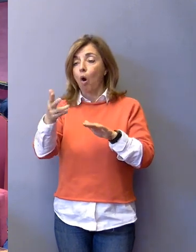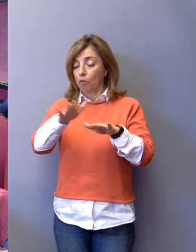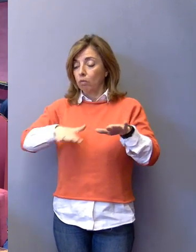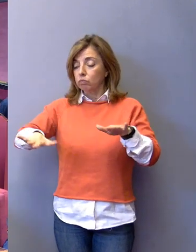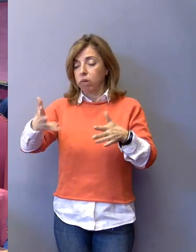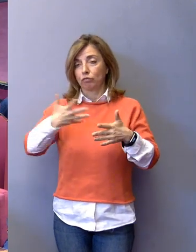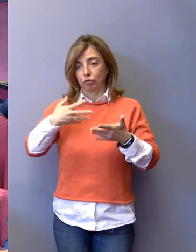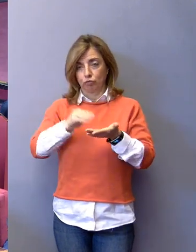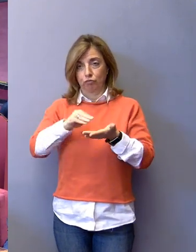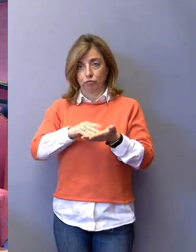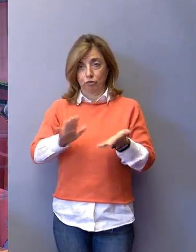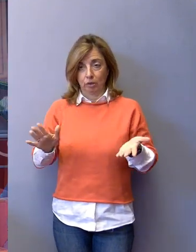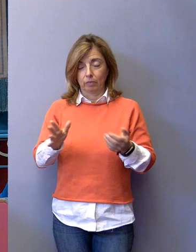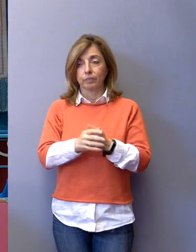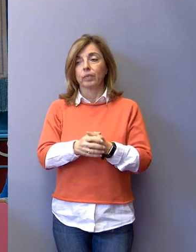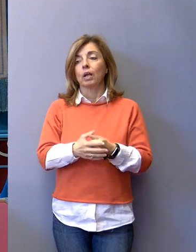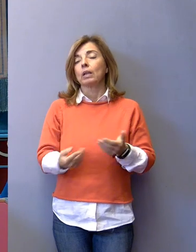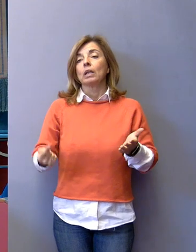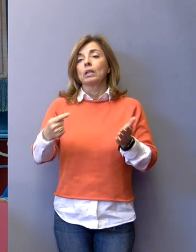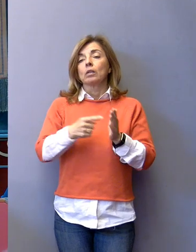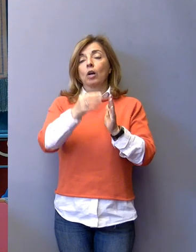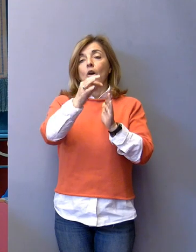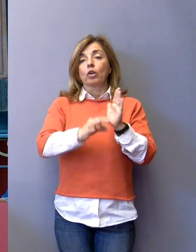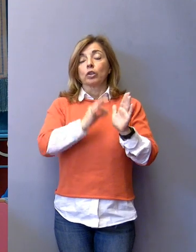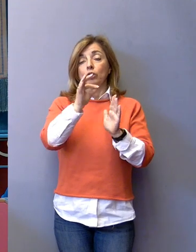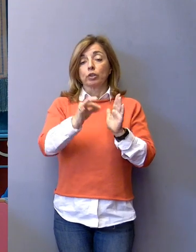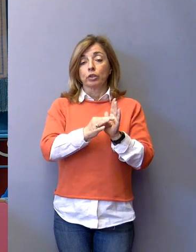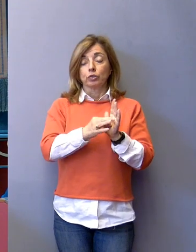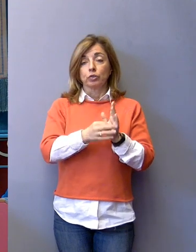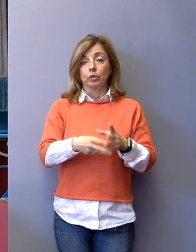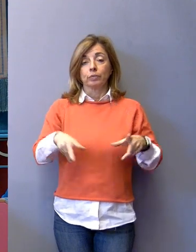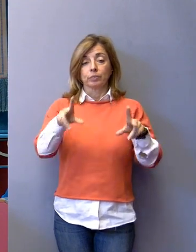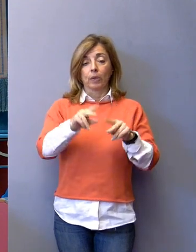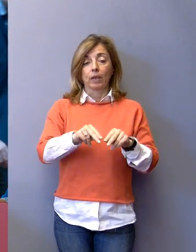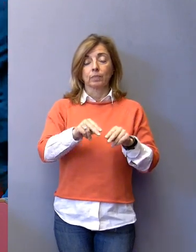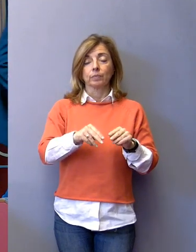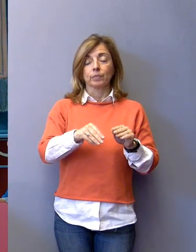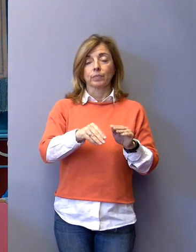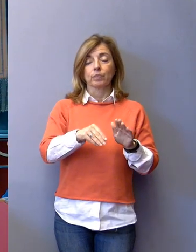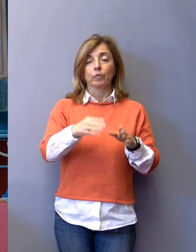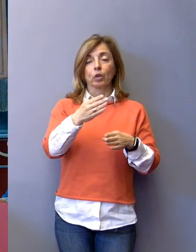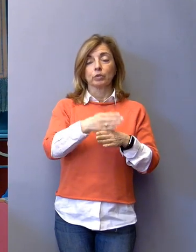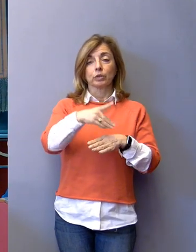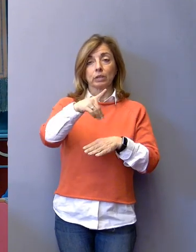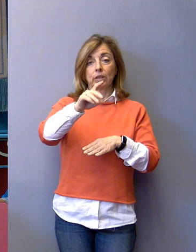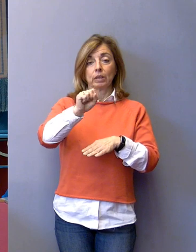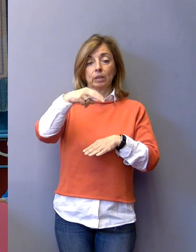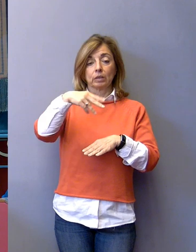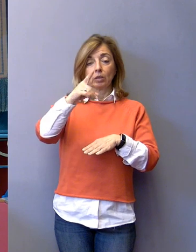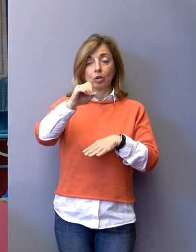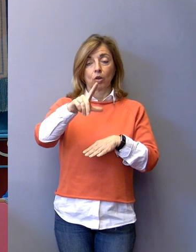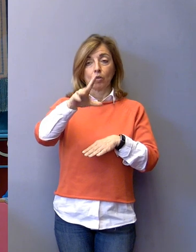allora riprendiamo l'ordine degli ordini del giorno Ripartiamo dal consigliere Pandolfo dal numero 5